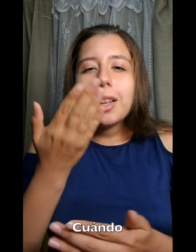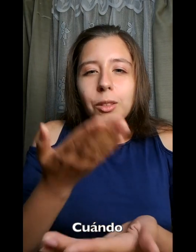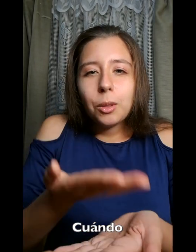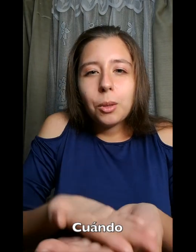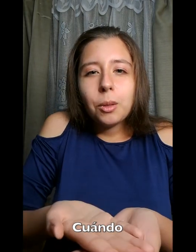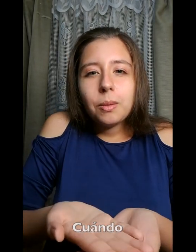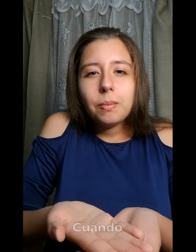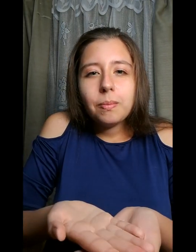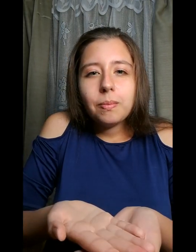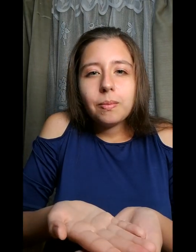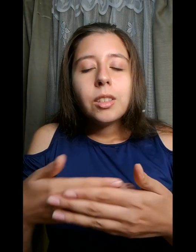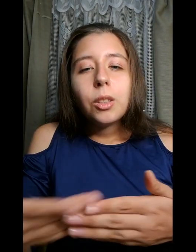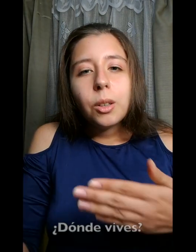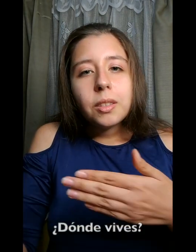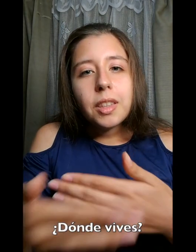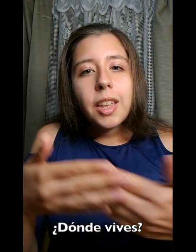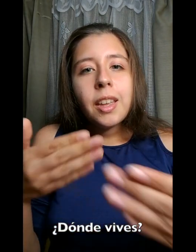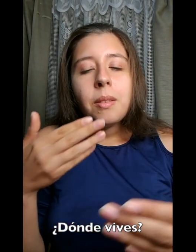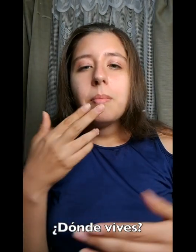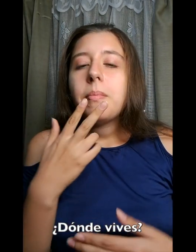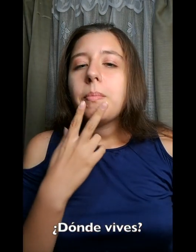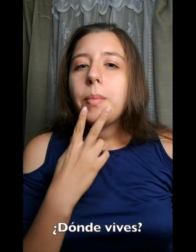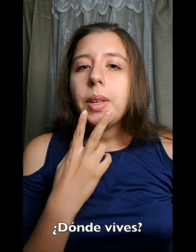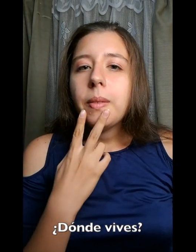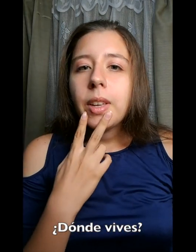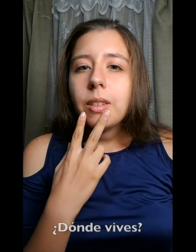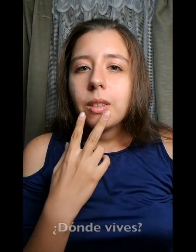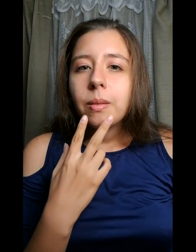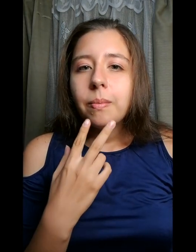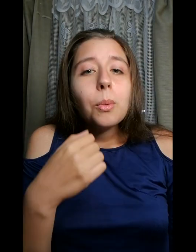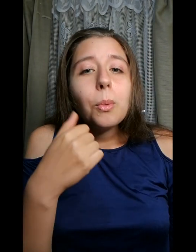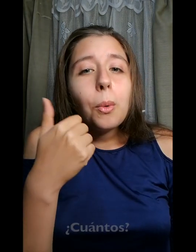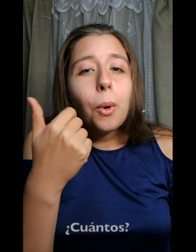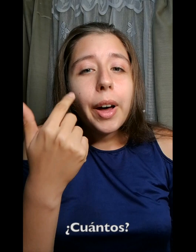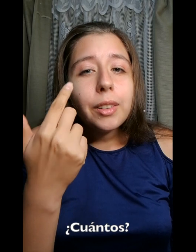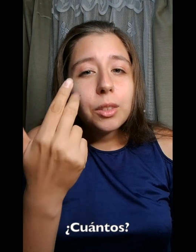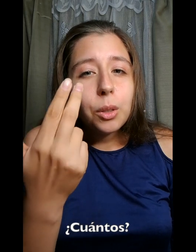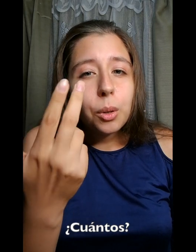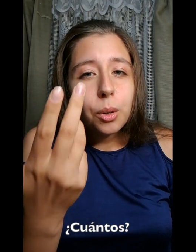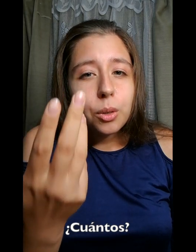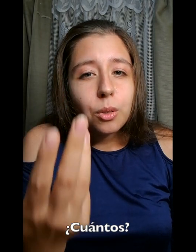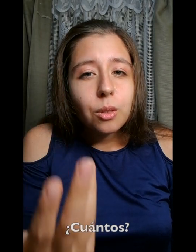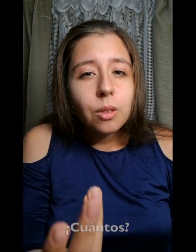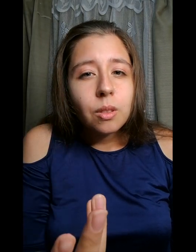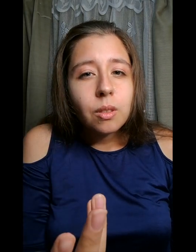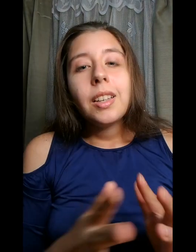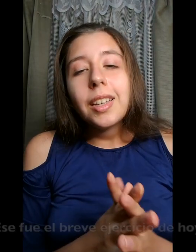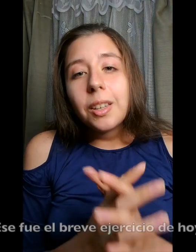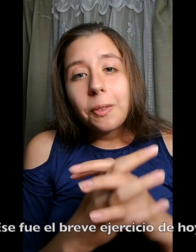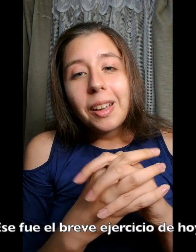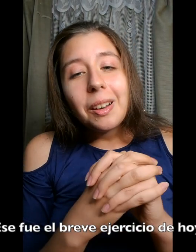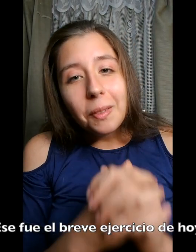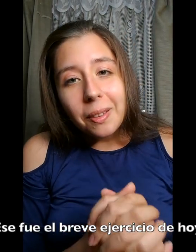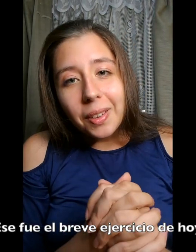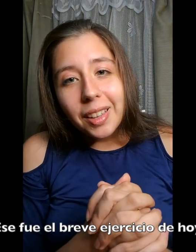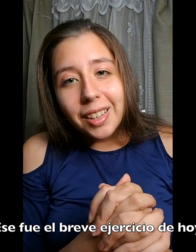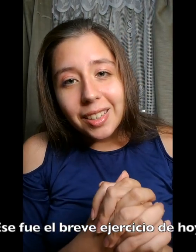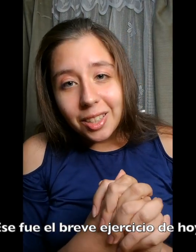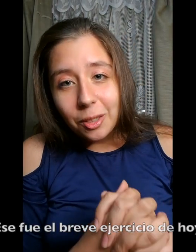¿Cuándo? ¿Dónde vives? ¿Cuántos? Ese fue el breve ejercicio de